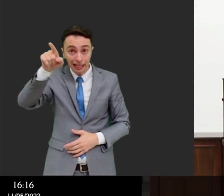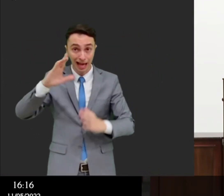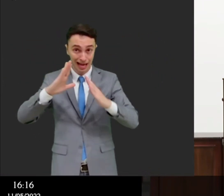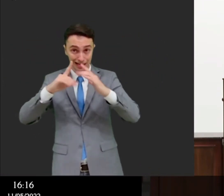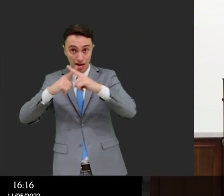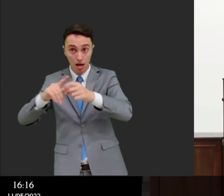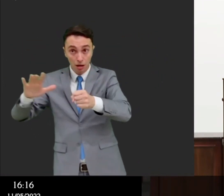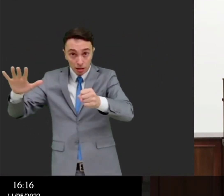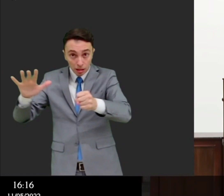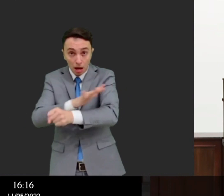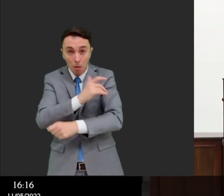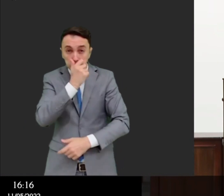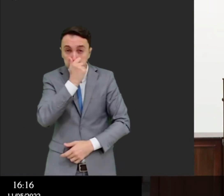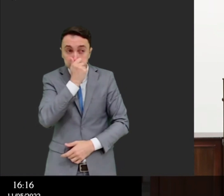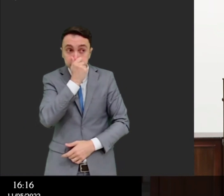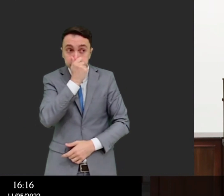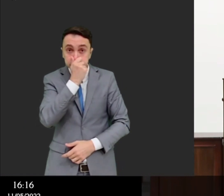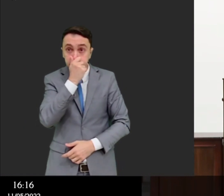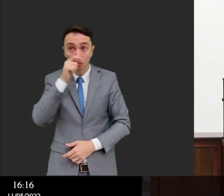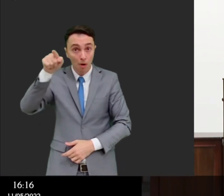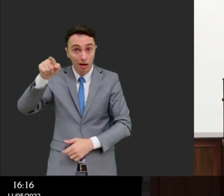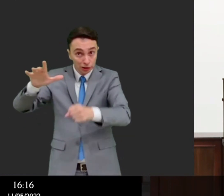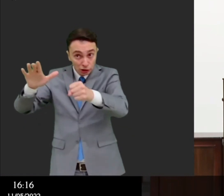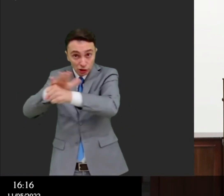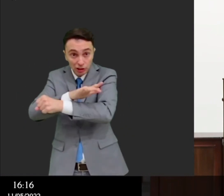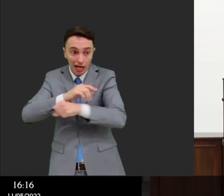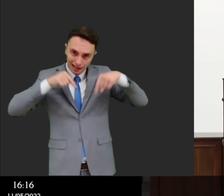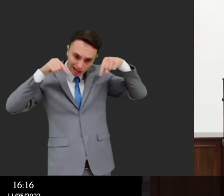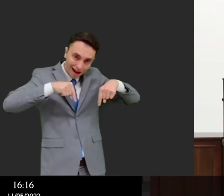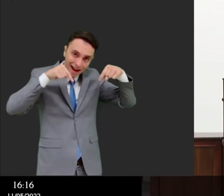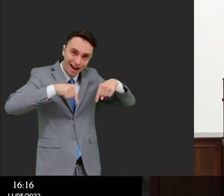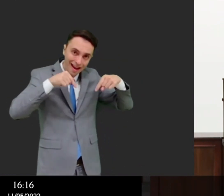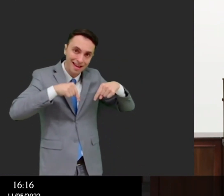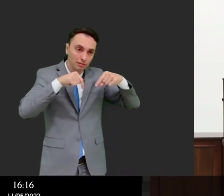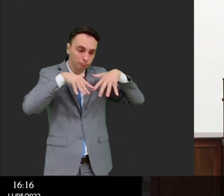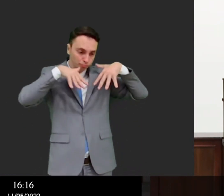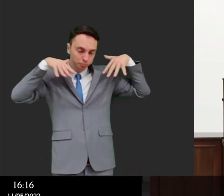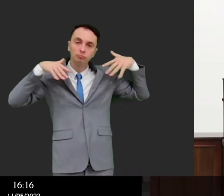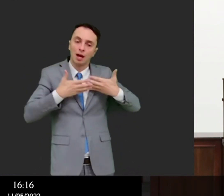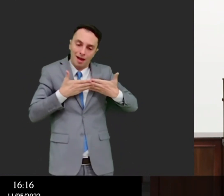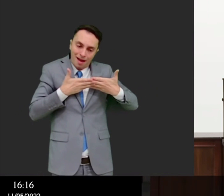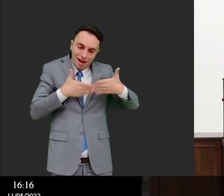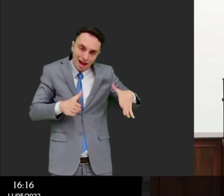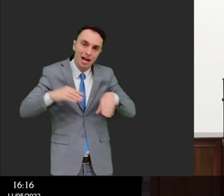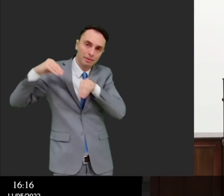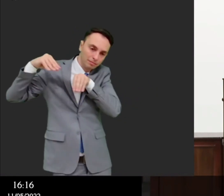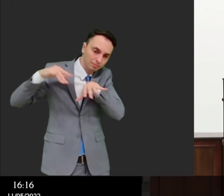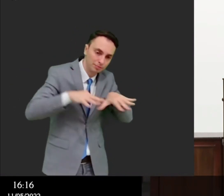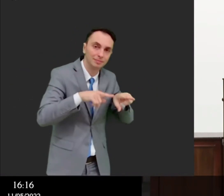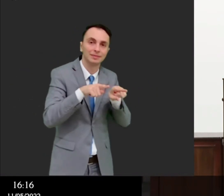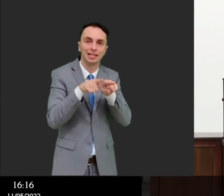lá, tem alguns cultos que abriu aqui na totalidade, aqui também, para a mocidade